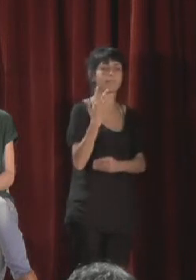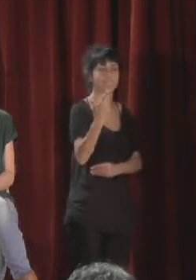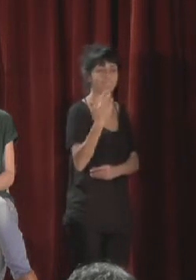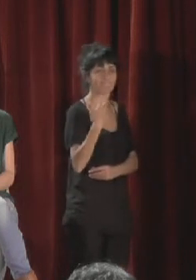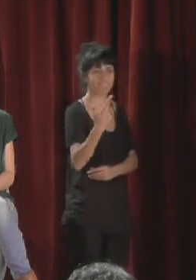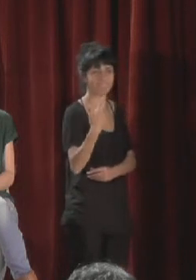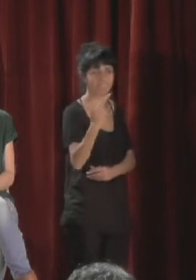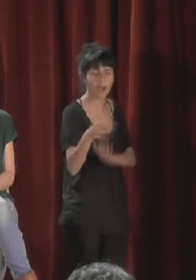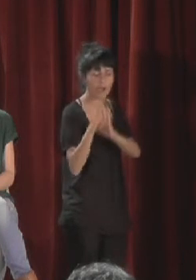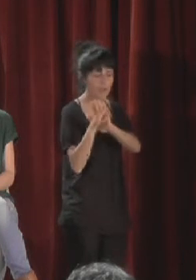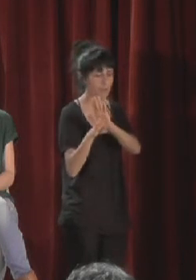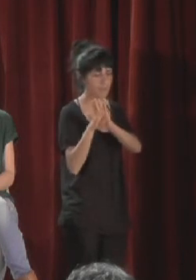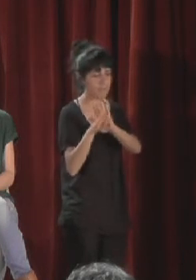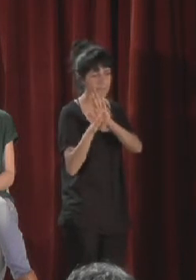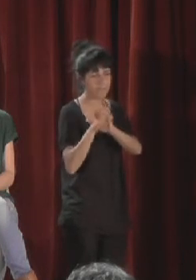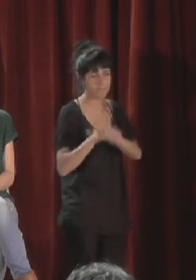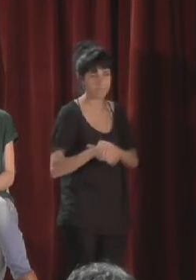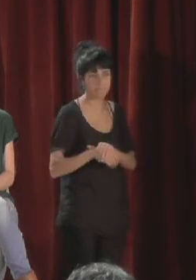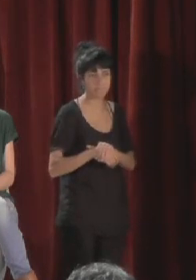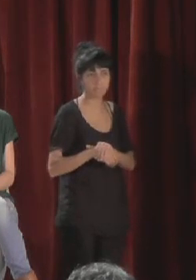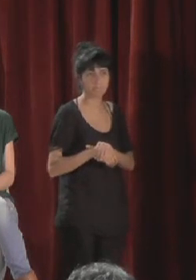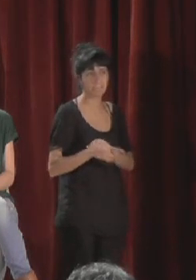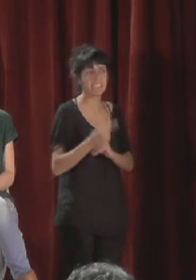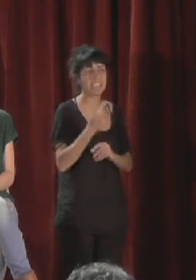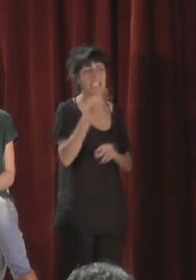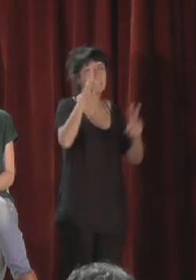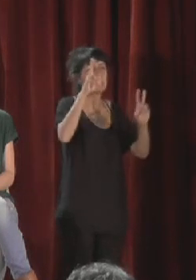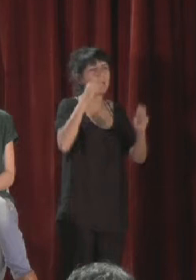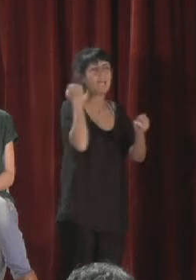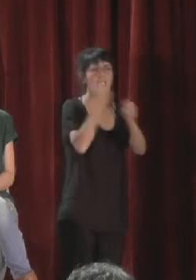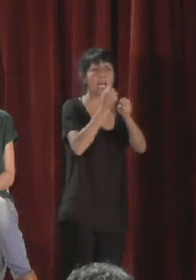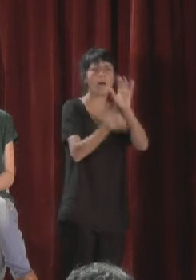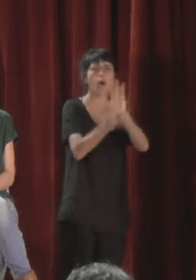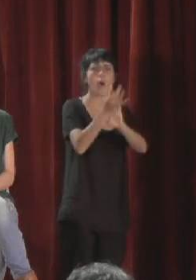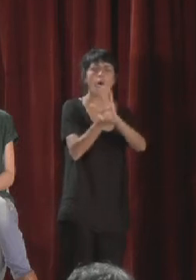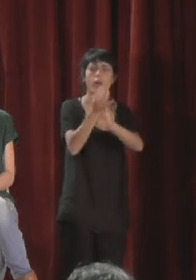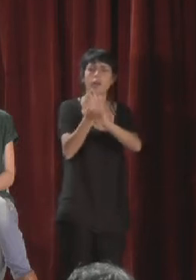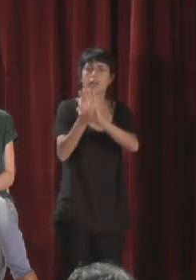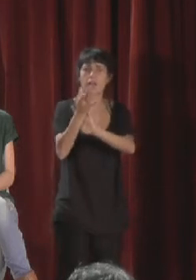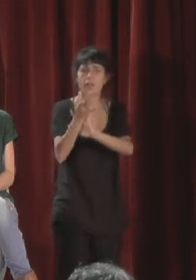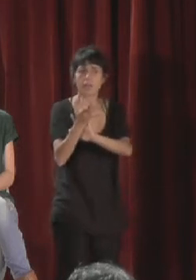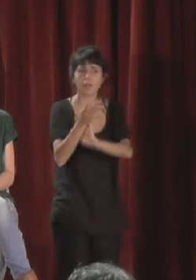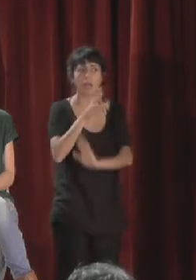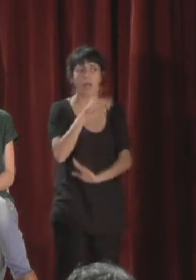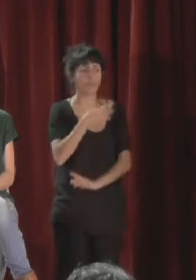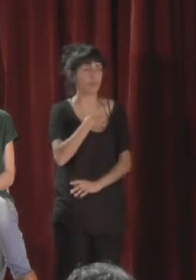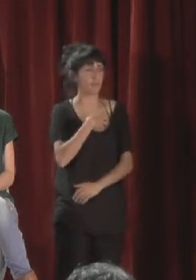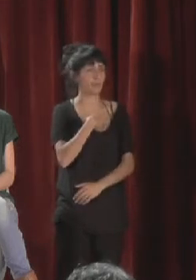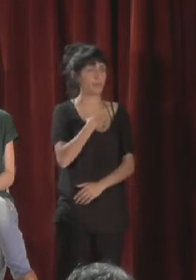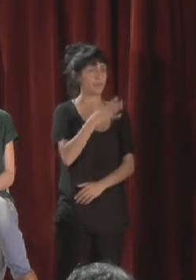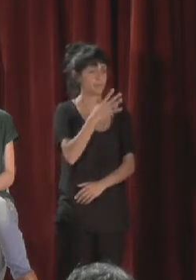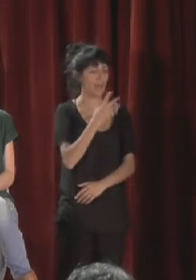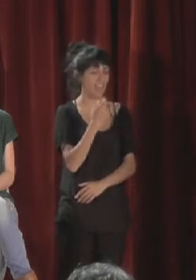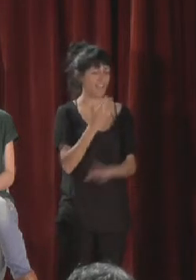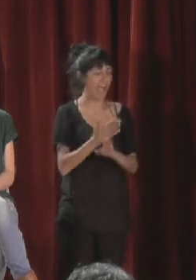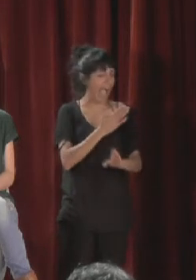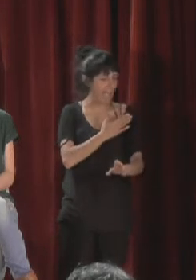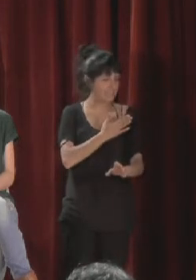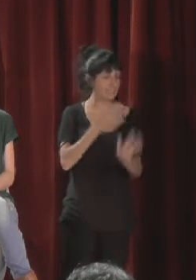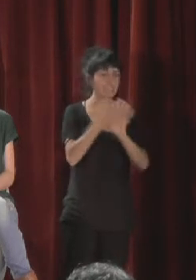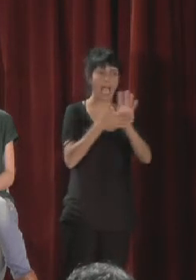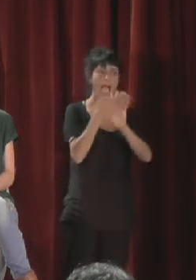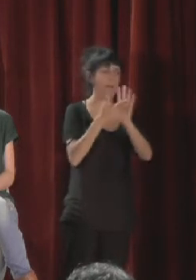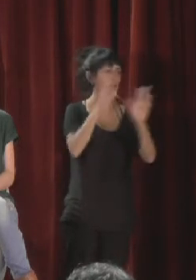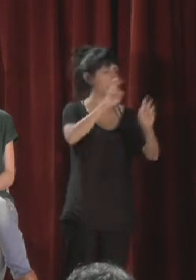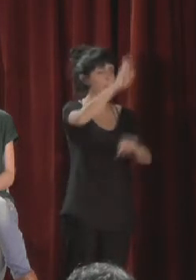Non podemos falar de creación de traballo ou de perseguir a corrupción se non falamos do máis fundamental, a